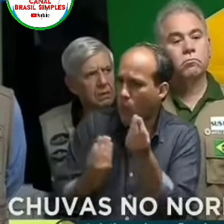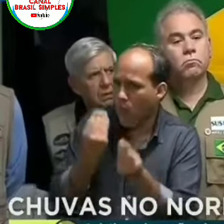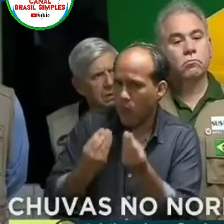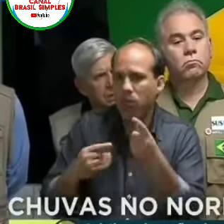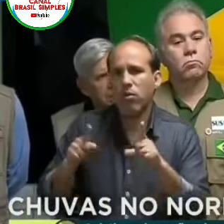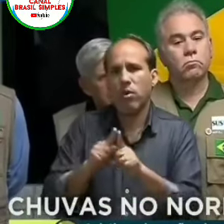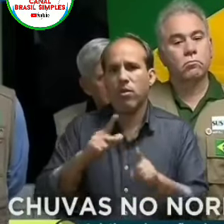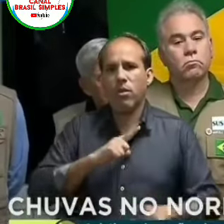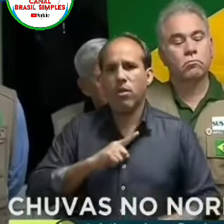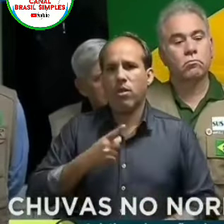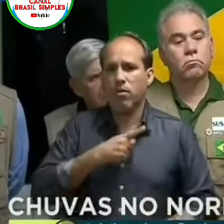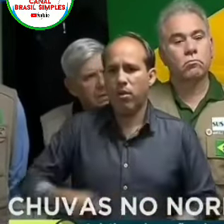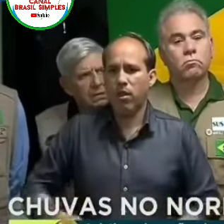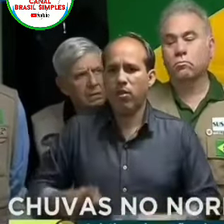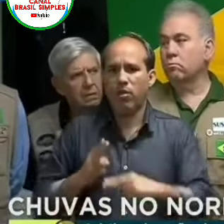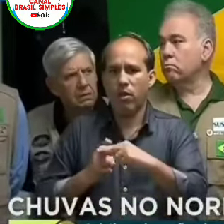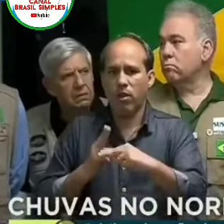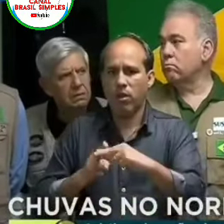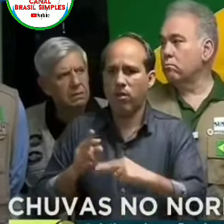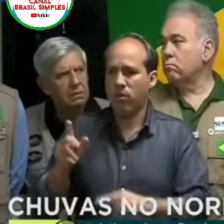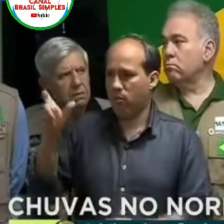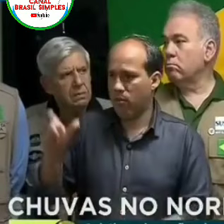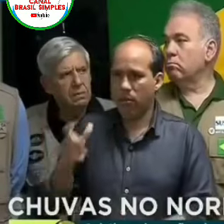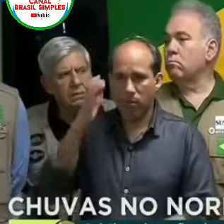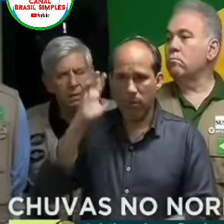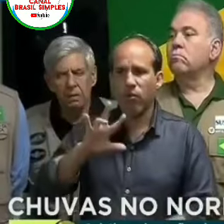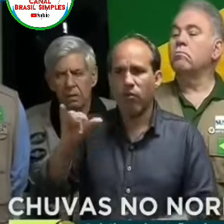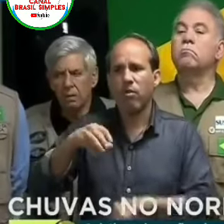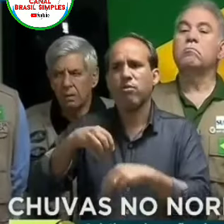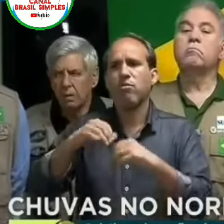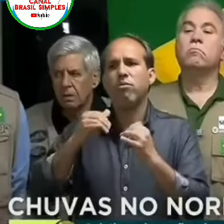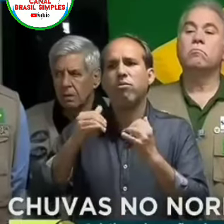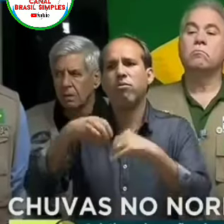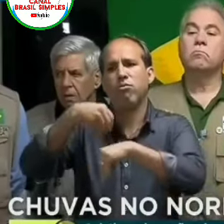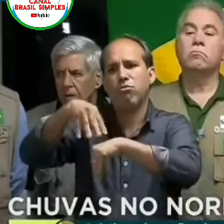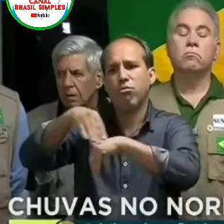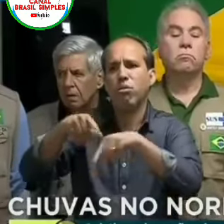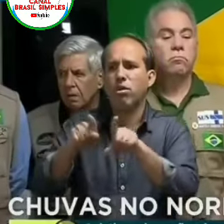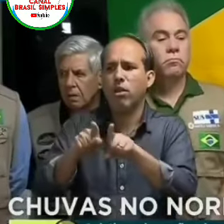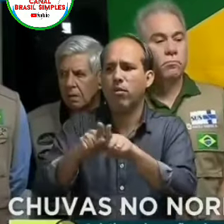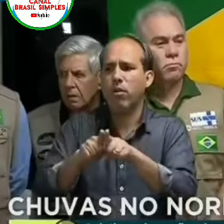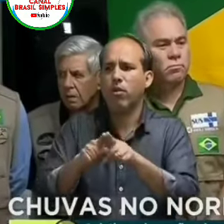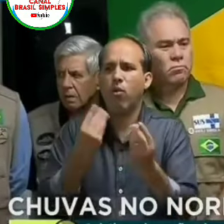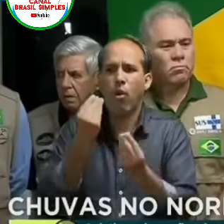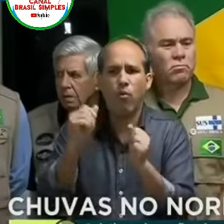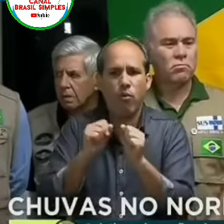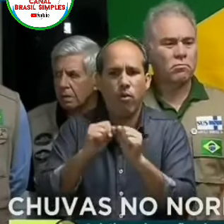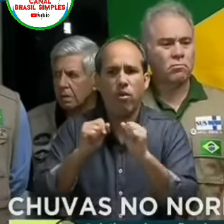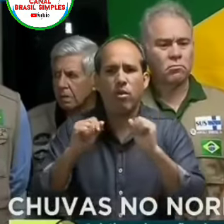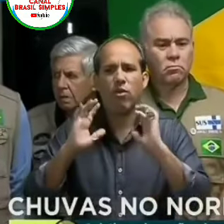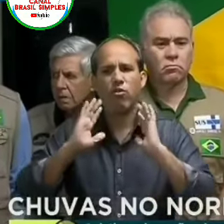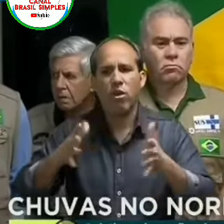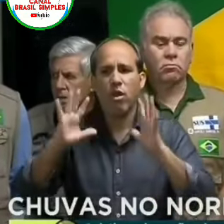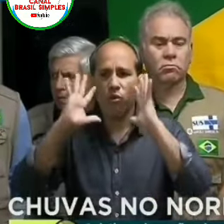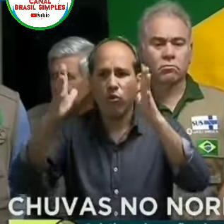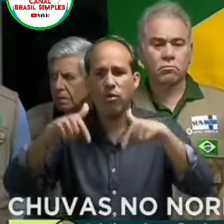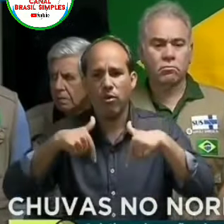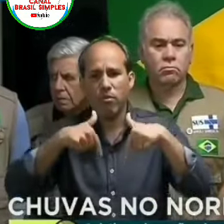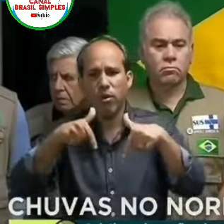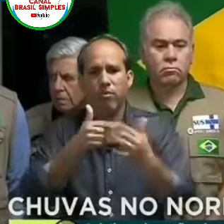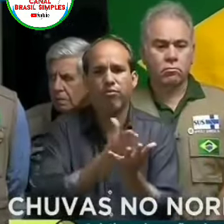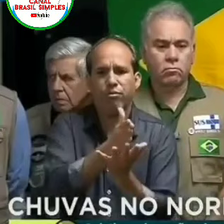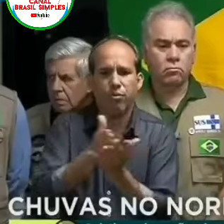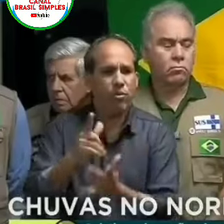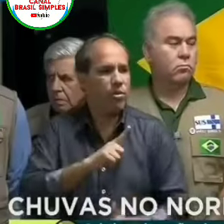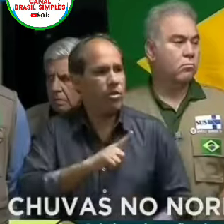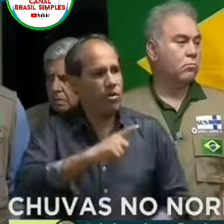Também temos o presidente da Caixa Econômica Federal, Pedro Guimarães, que vai falar também o que de providência ele já tomou. Temos